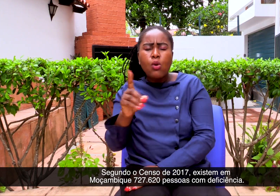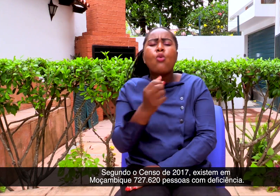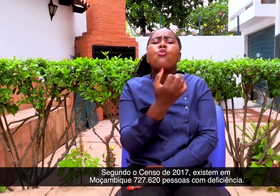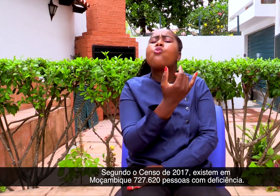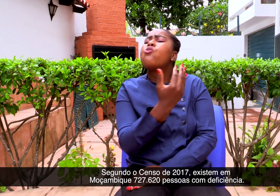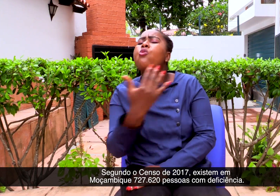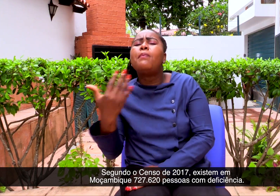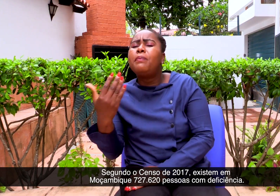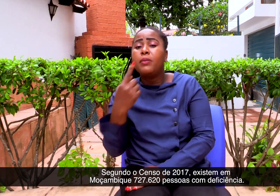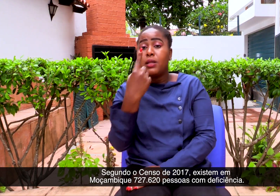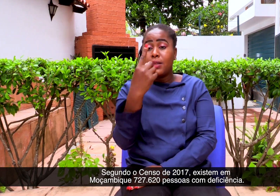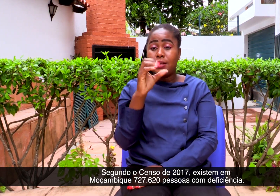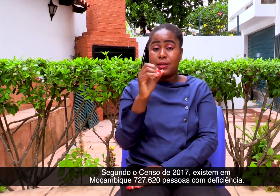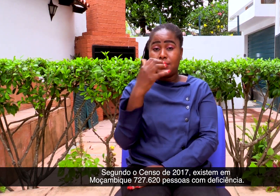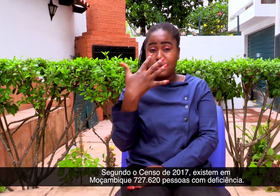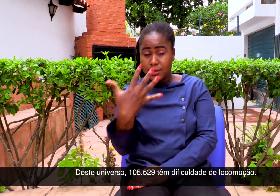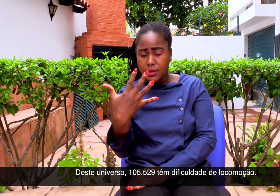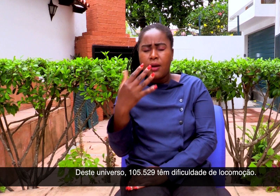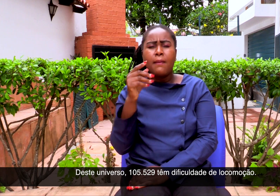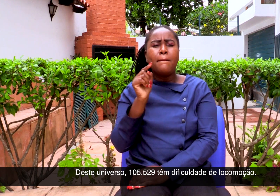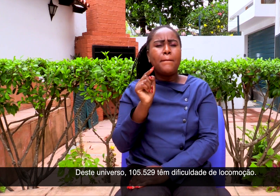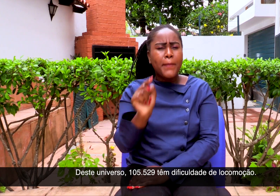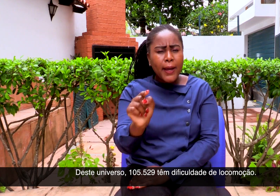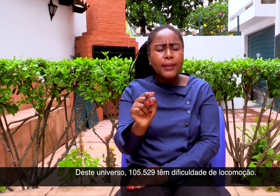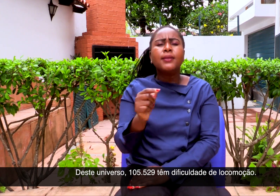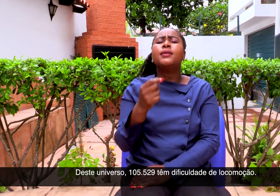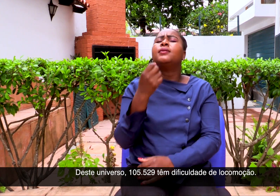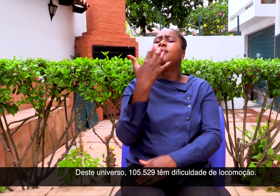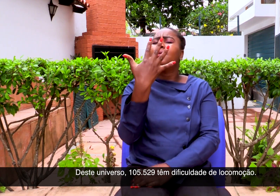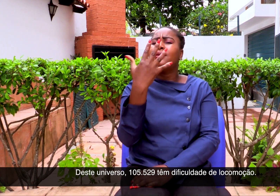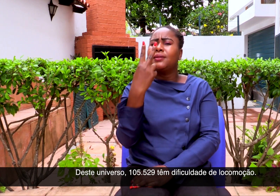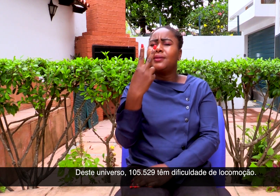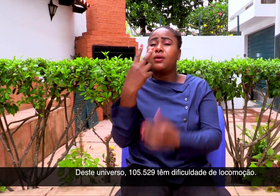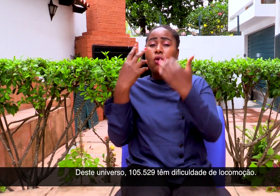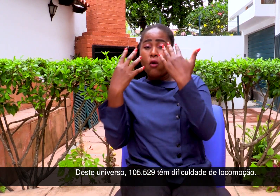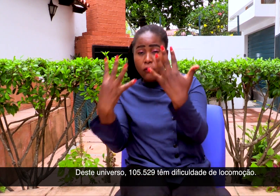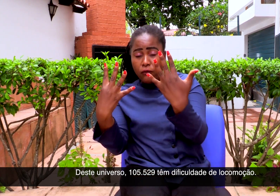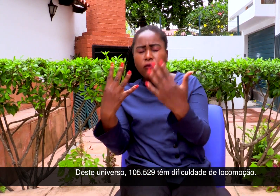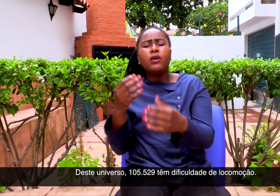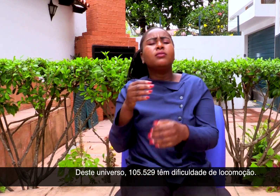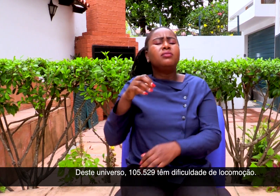727.620 pessoas com deficiência. Deste universo,